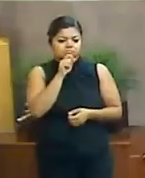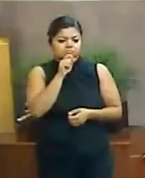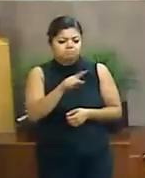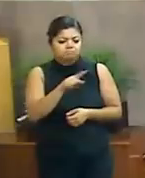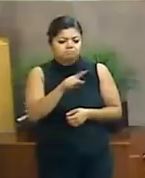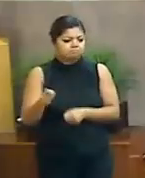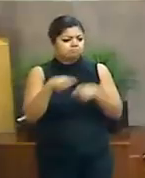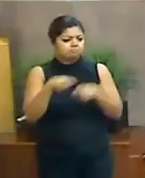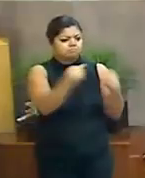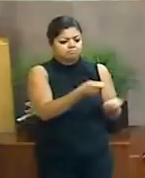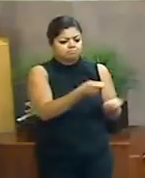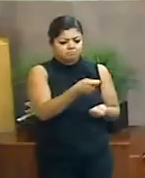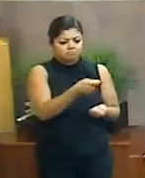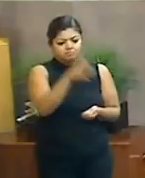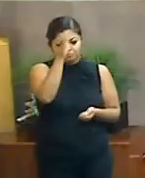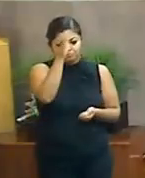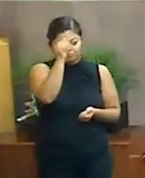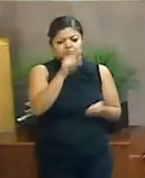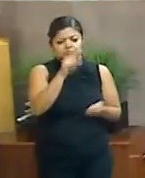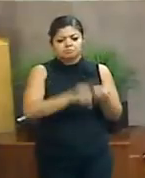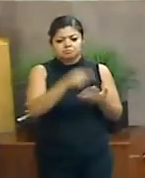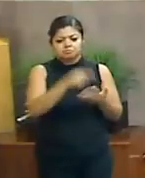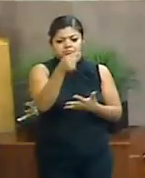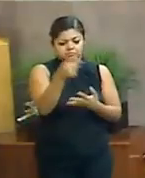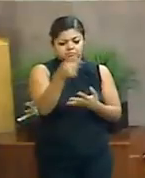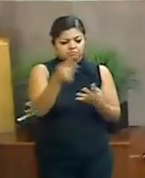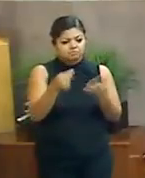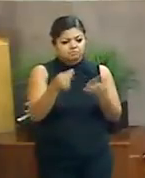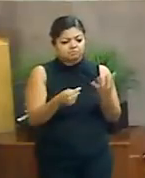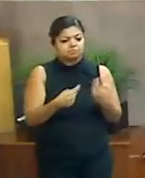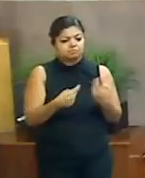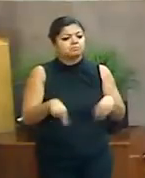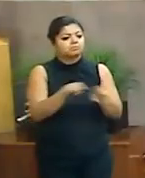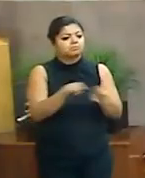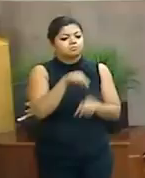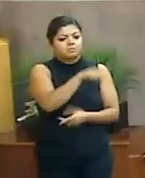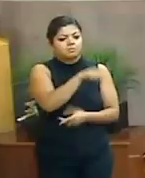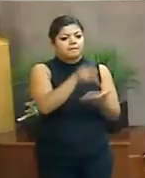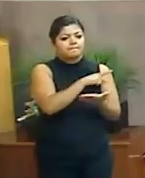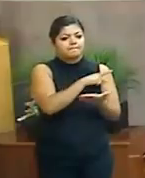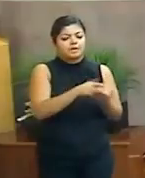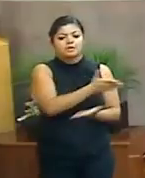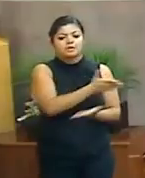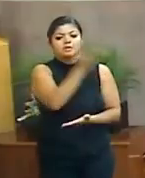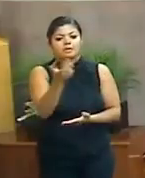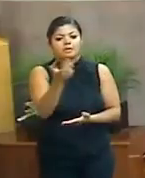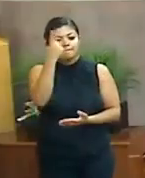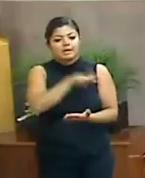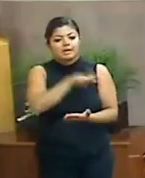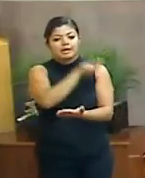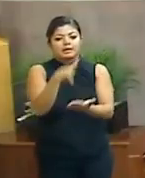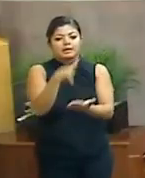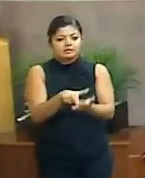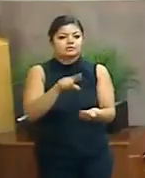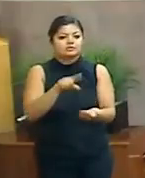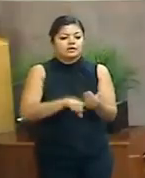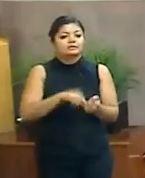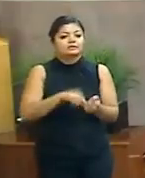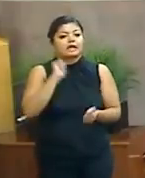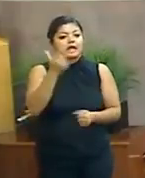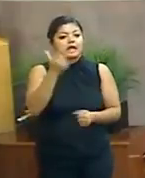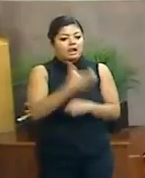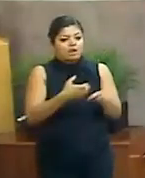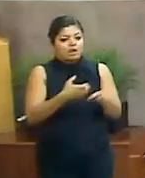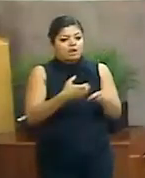hubiese llegado de información para corroborar los términos en que el partido político presentó la solicitud de registro a fin de descartar alguna descripción